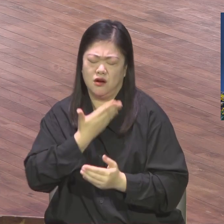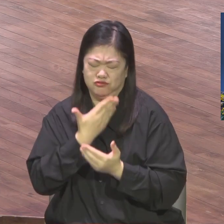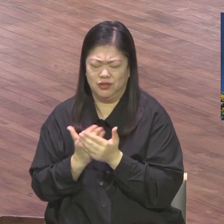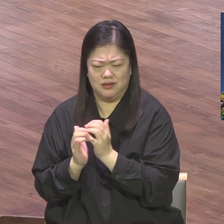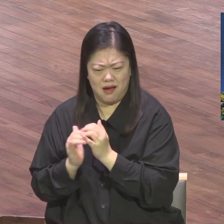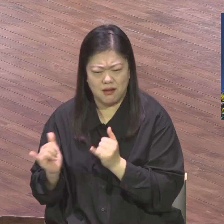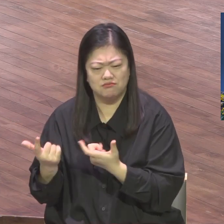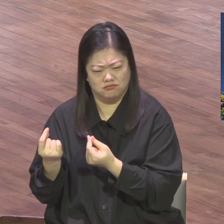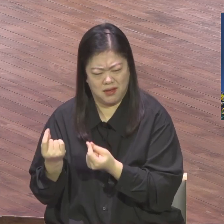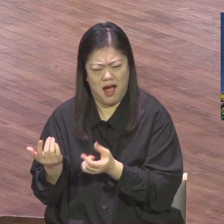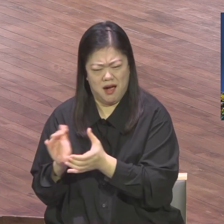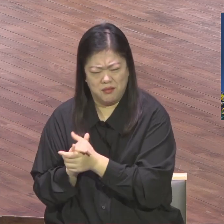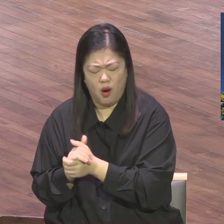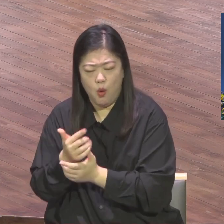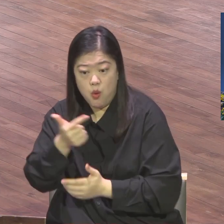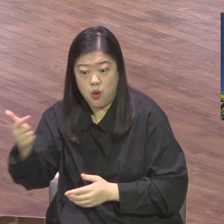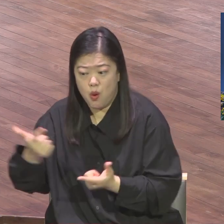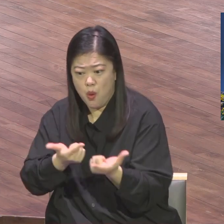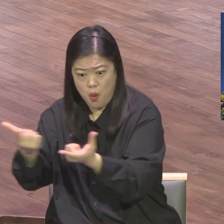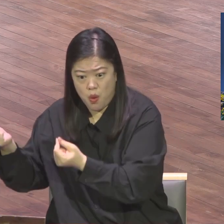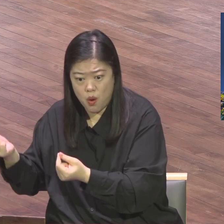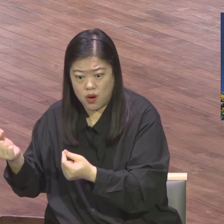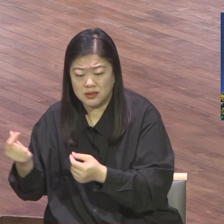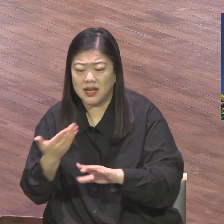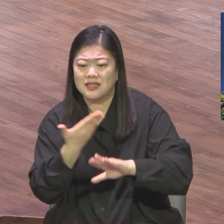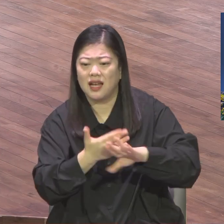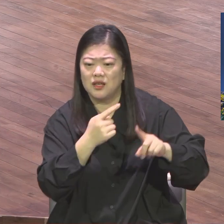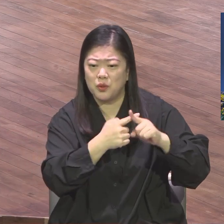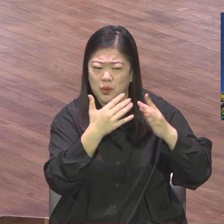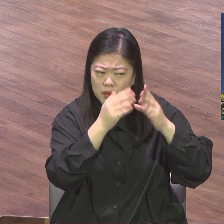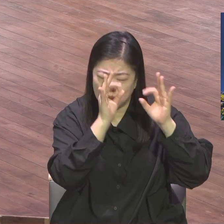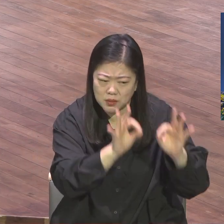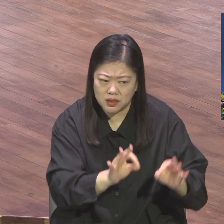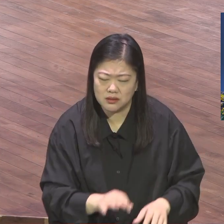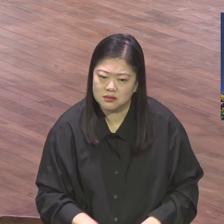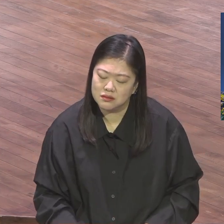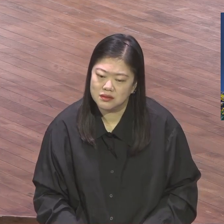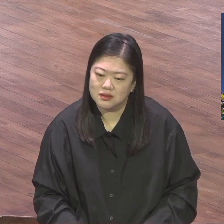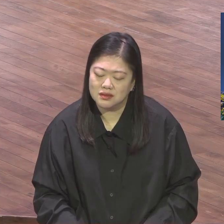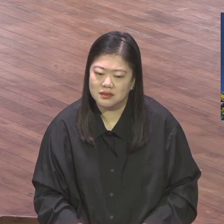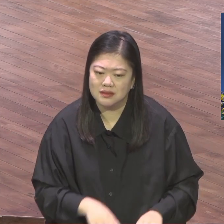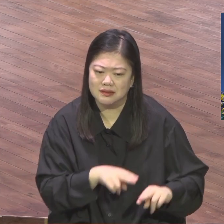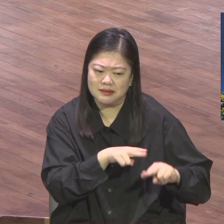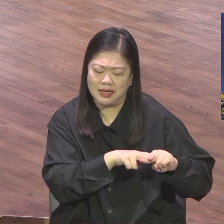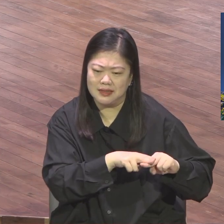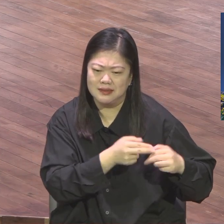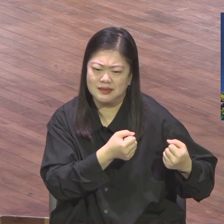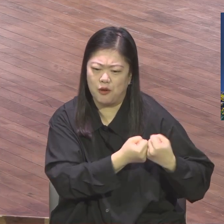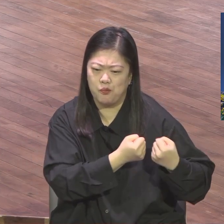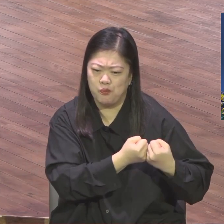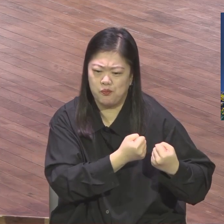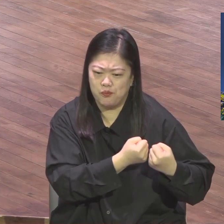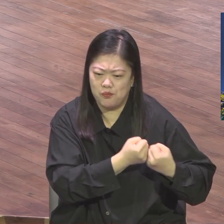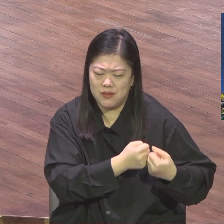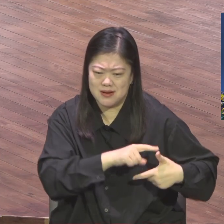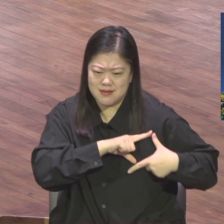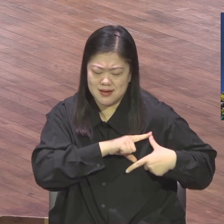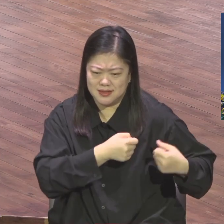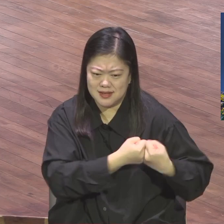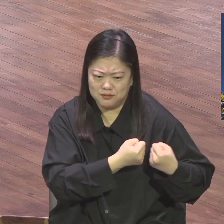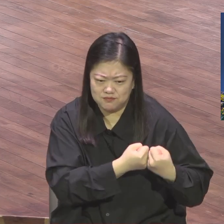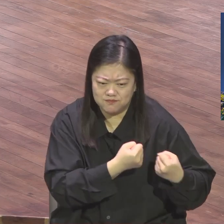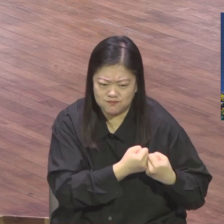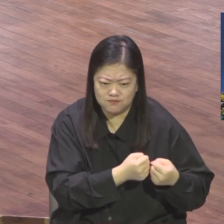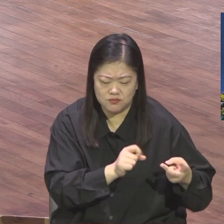다 교회 안에서 자리 싸움하고 자기 이름 내기를 원하고 알아주기를 원하고, 하나님이